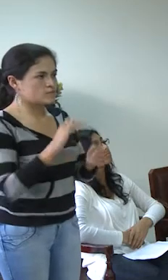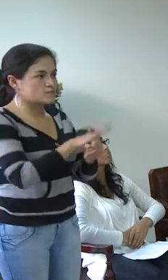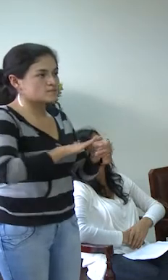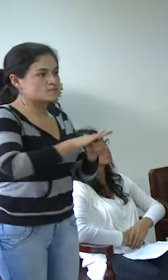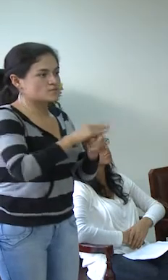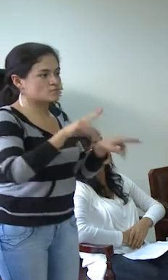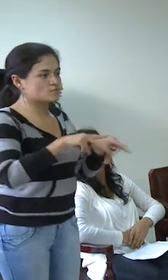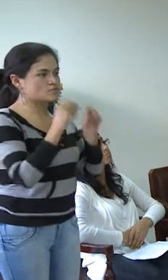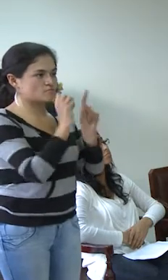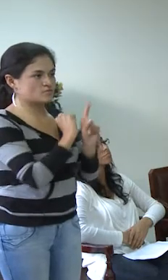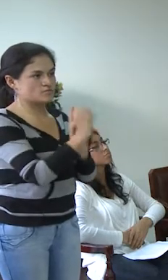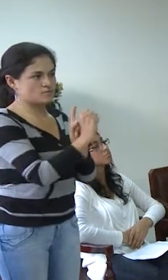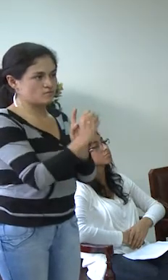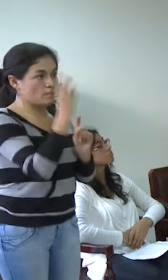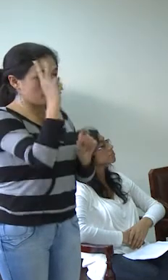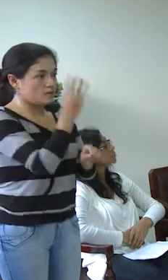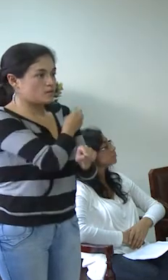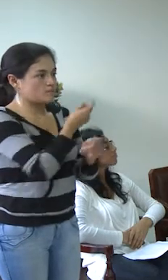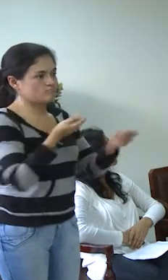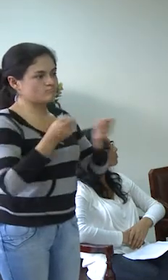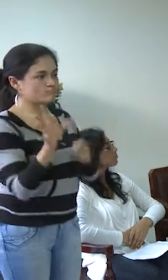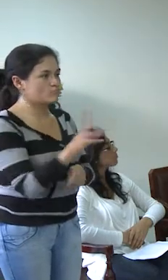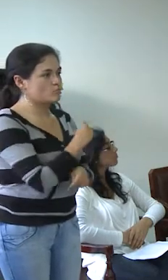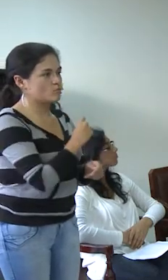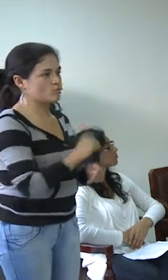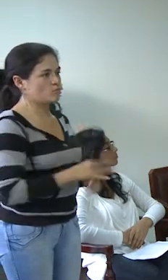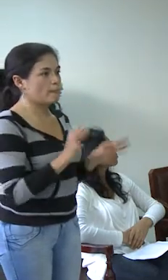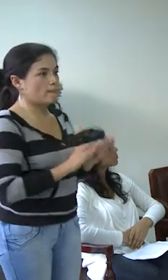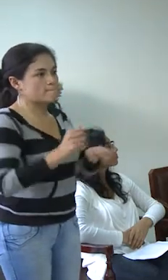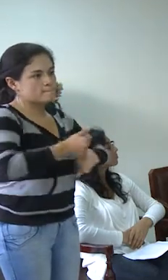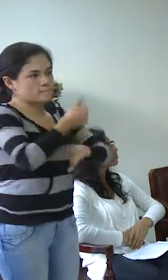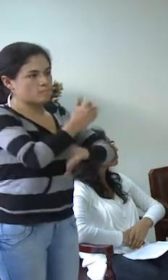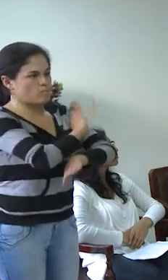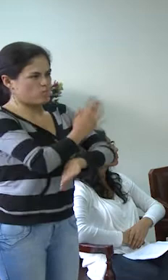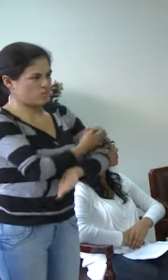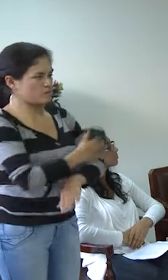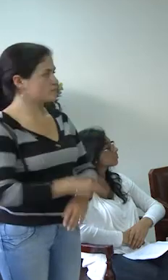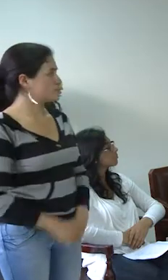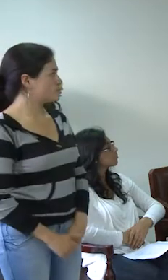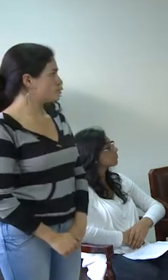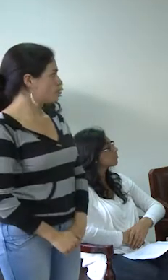situación social en ese momento, ¿no? Gracias, Lorena. Bueno,